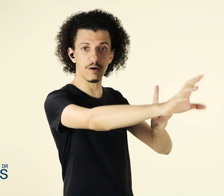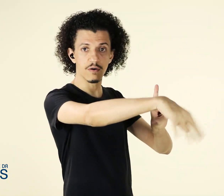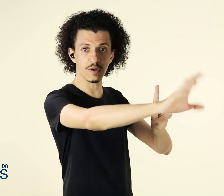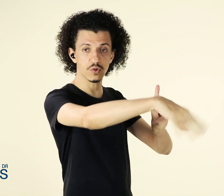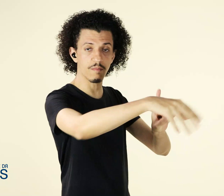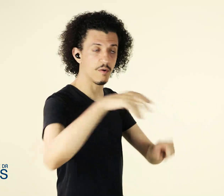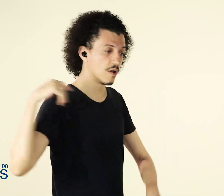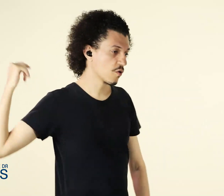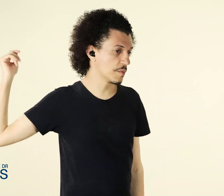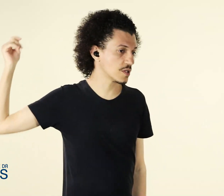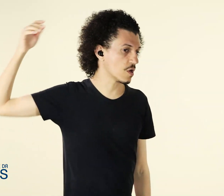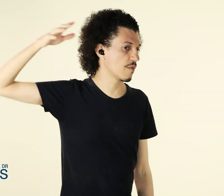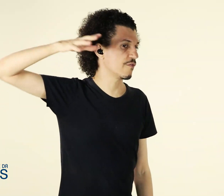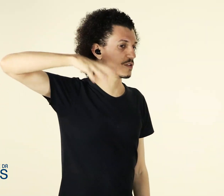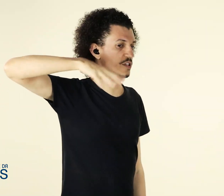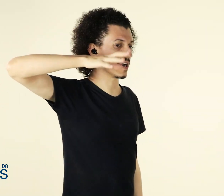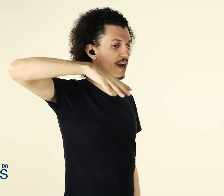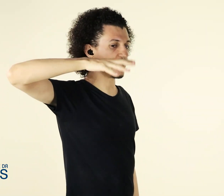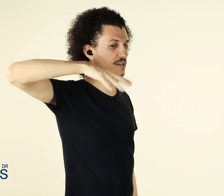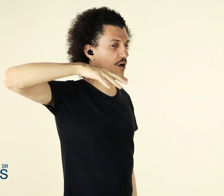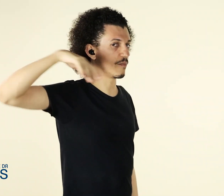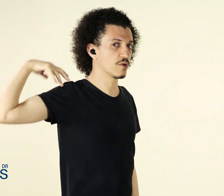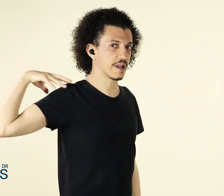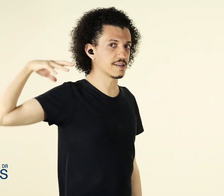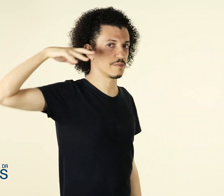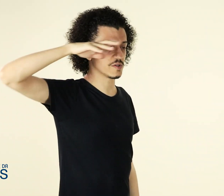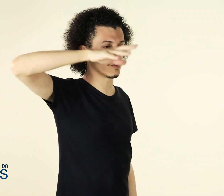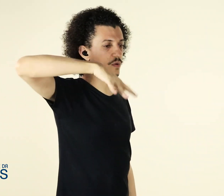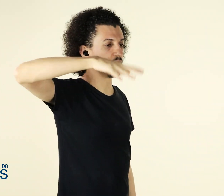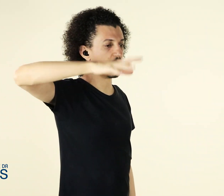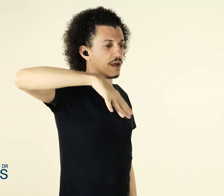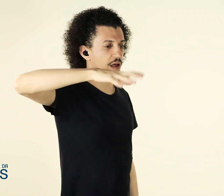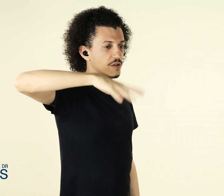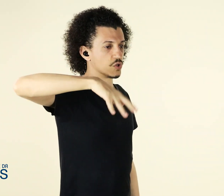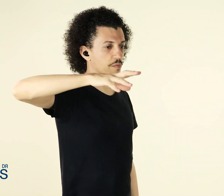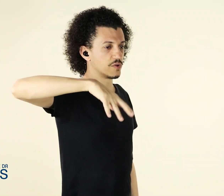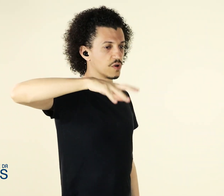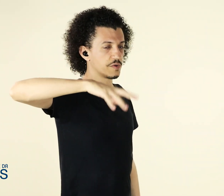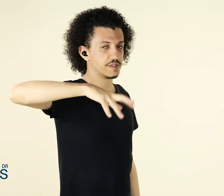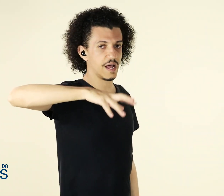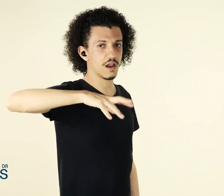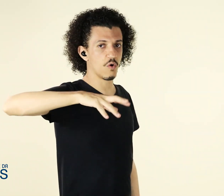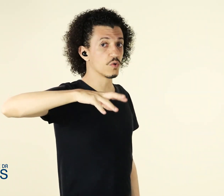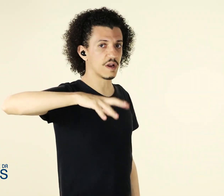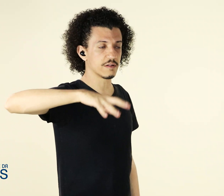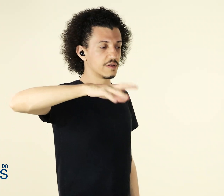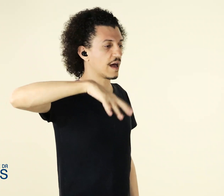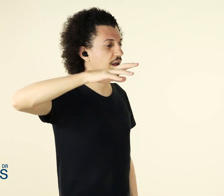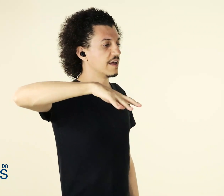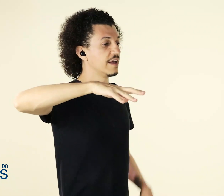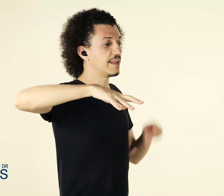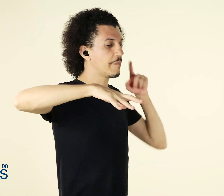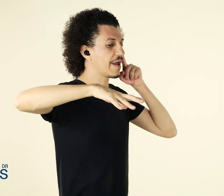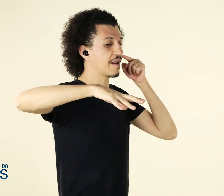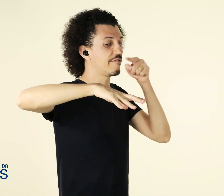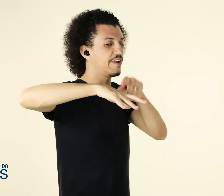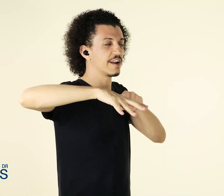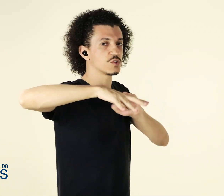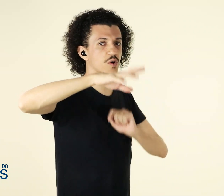com a sua mão, como se a sua mão fosse chegar aqui assim, ó, por trás da pessoa, sobre os ombros dela ou do lado dela e dê para ela ver a sua